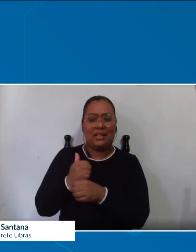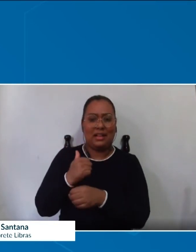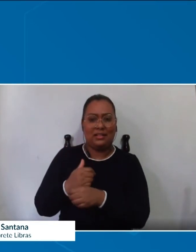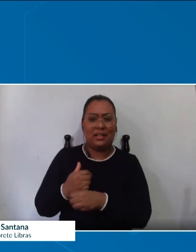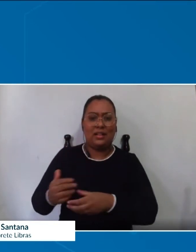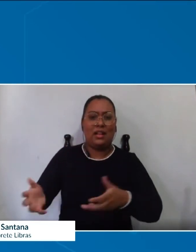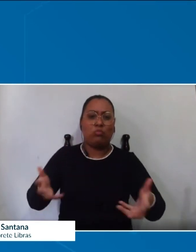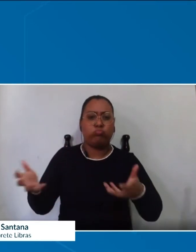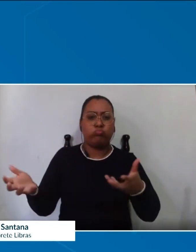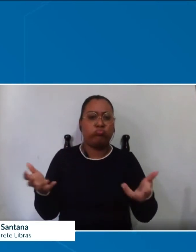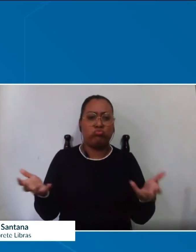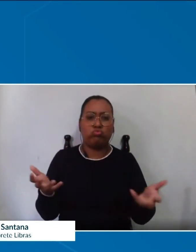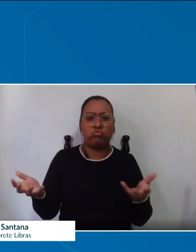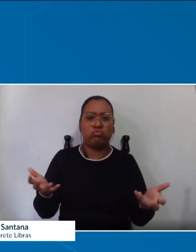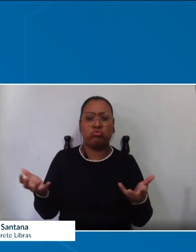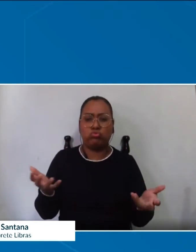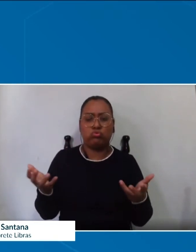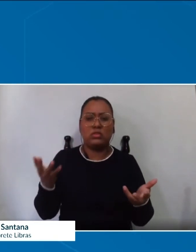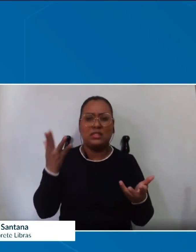batata